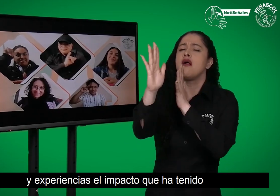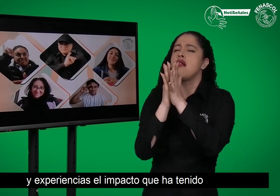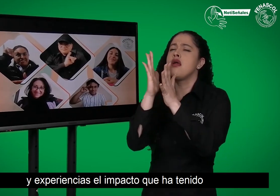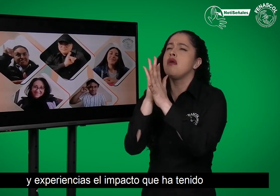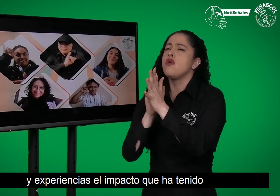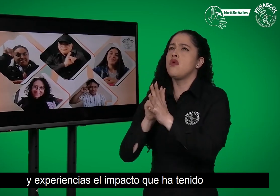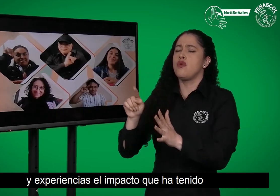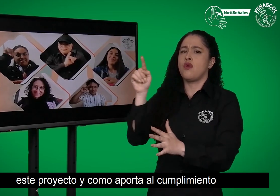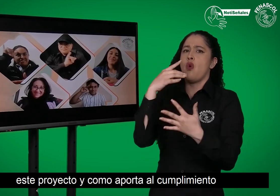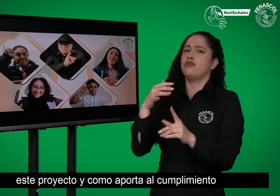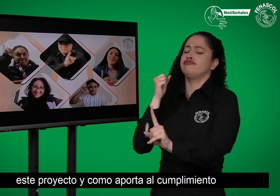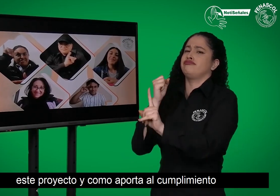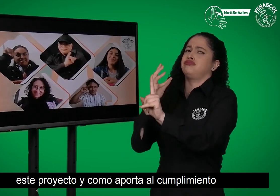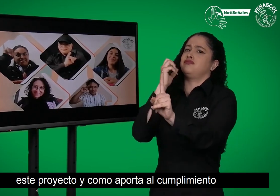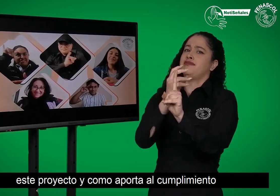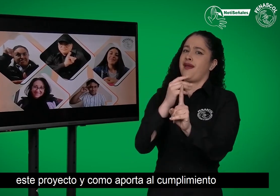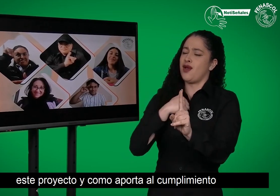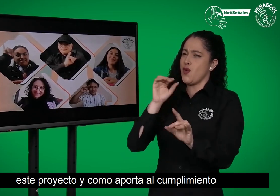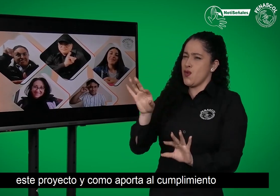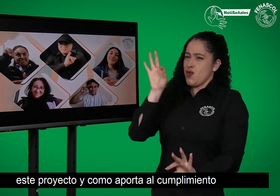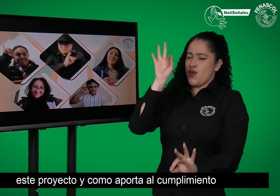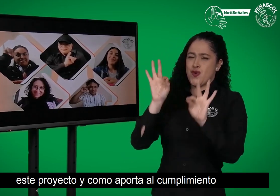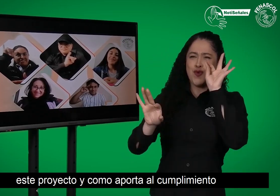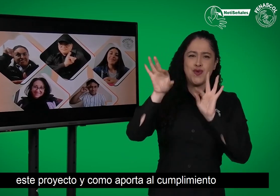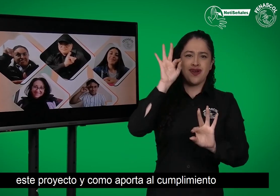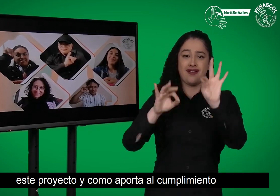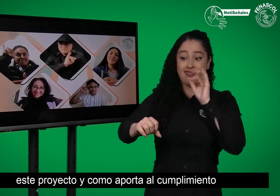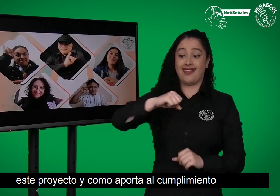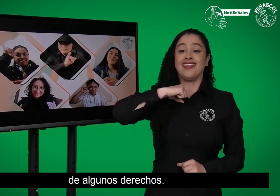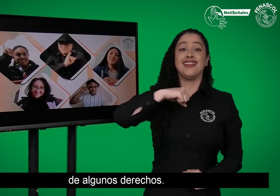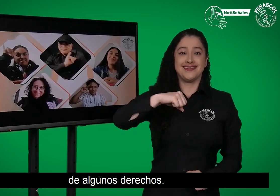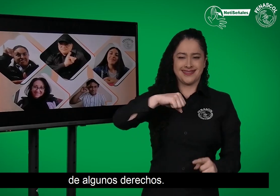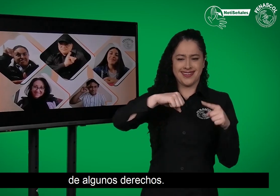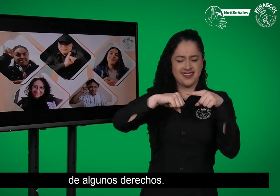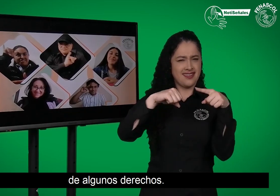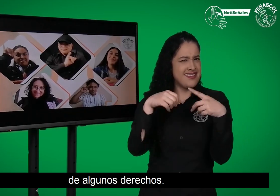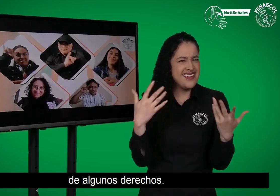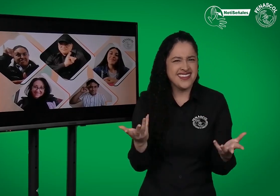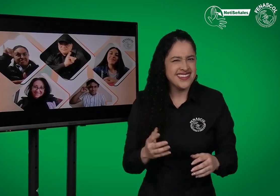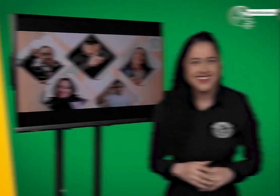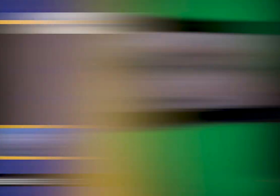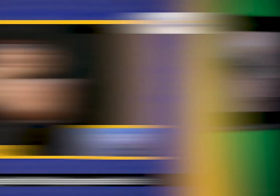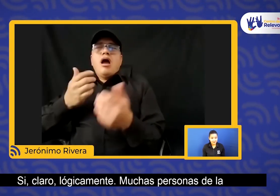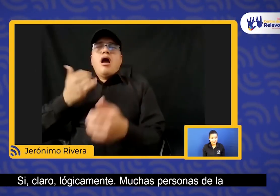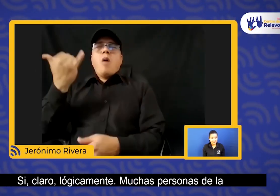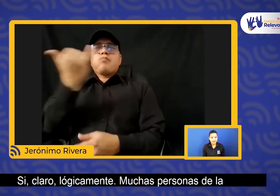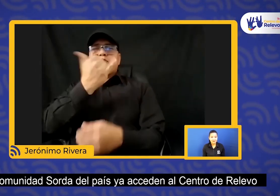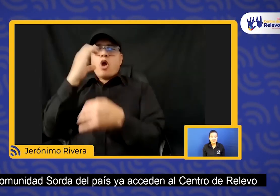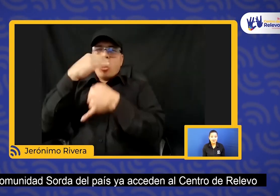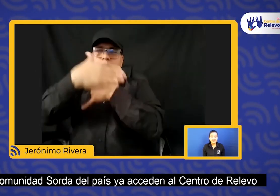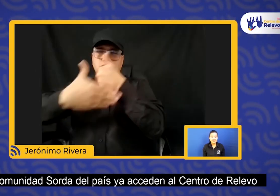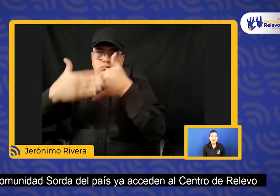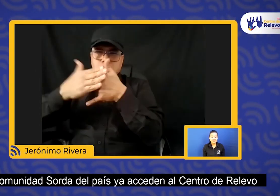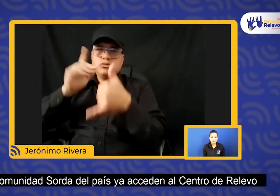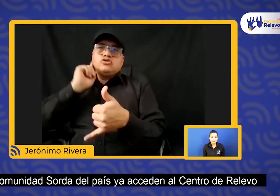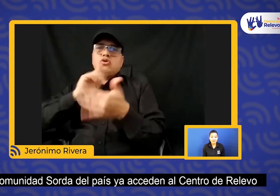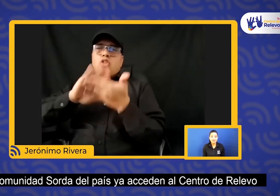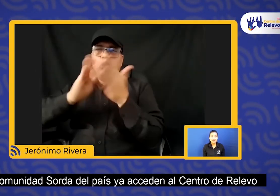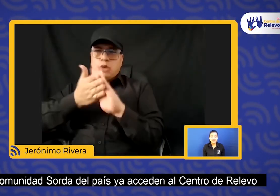impacto que ha tenido este proyecto y cómo aporta al cumplimiento de algunos derechos. ¿Las de la comunidad sorda del país ya